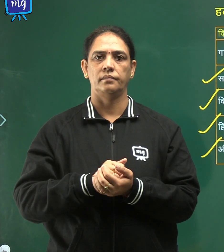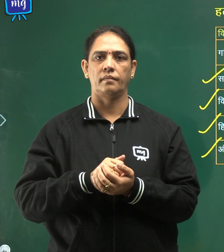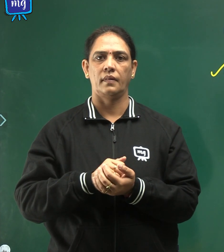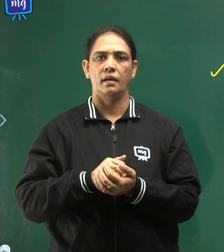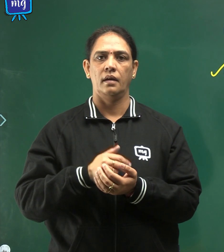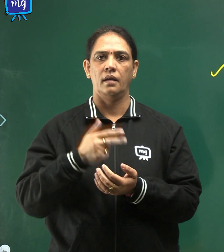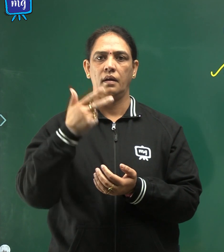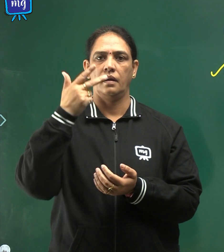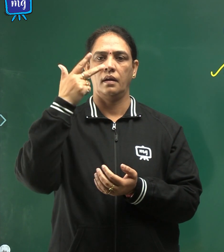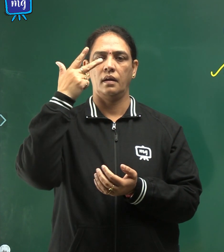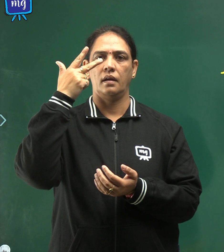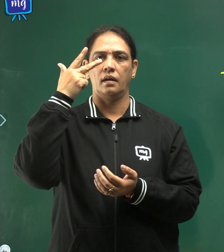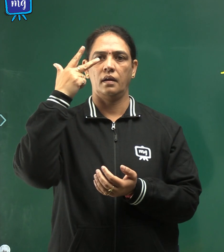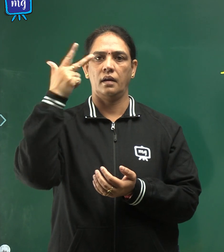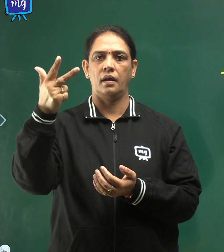82.5